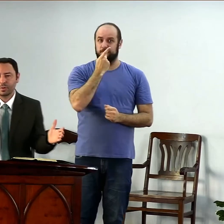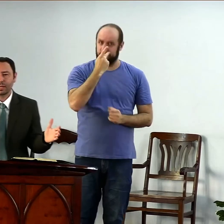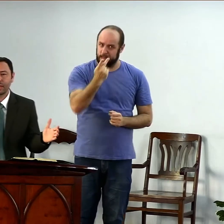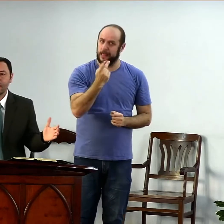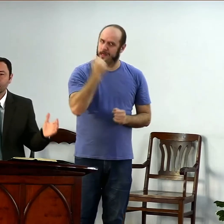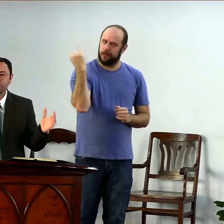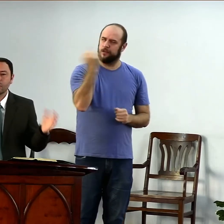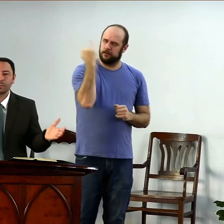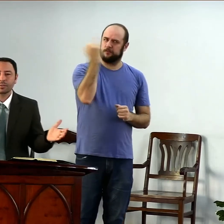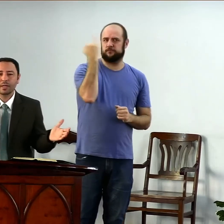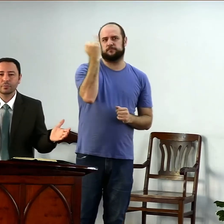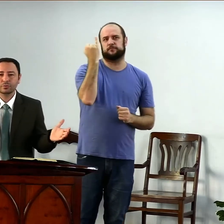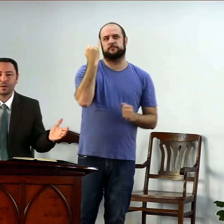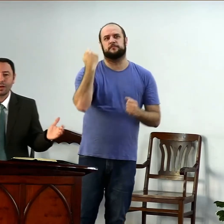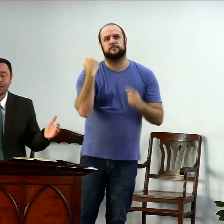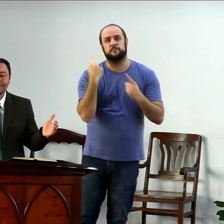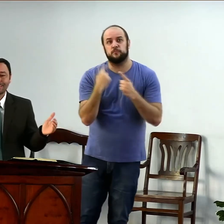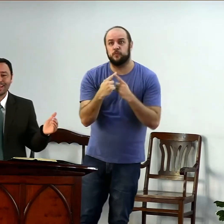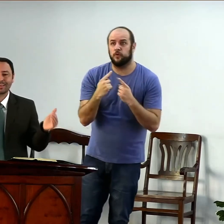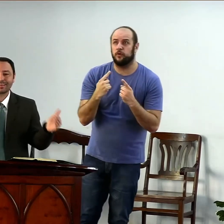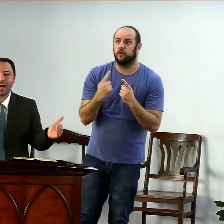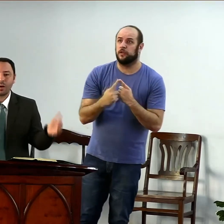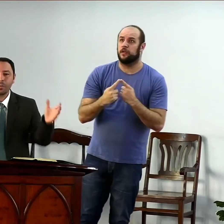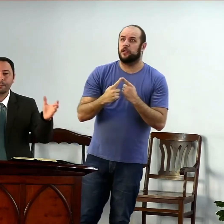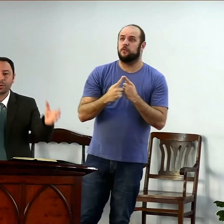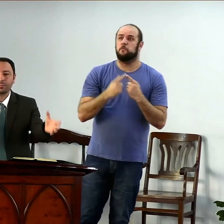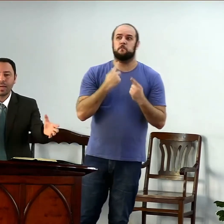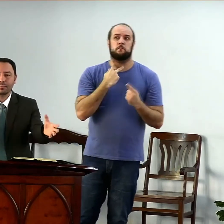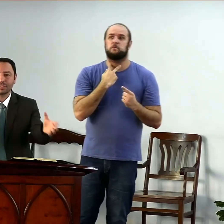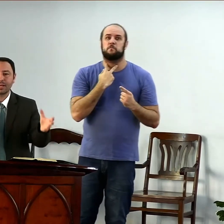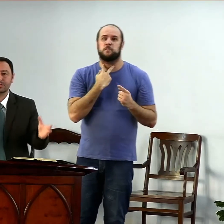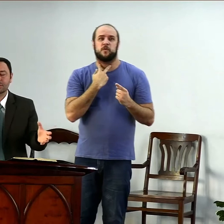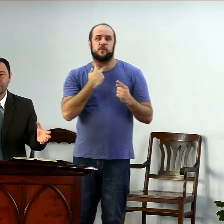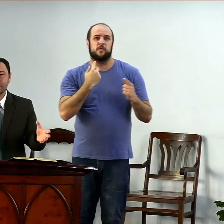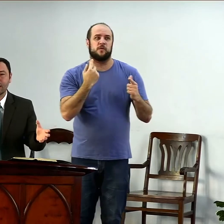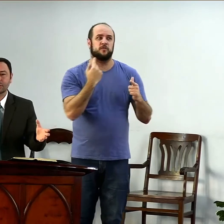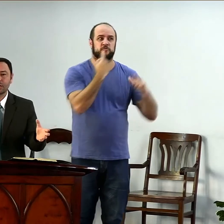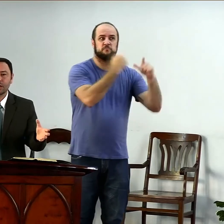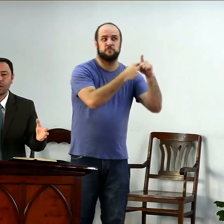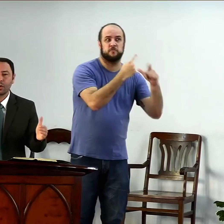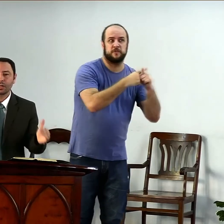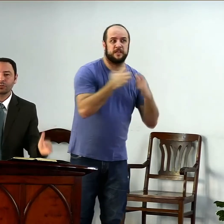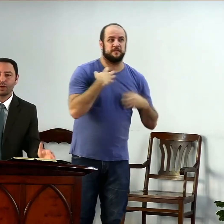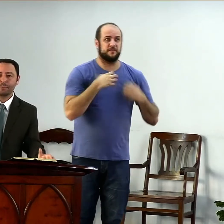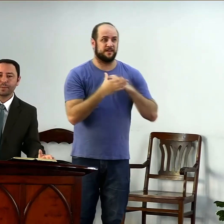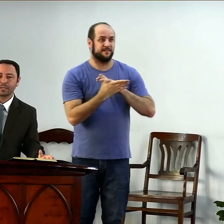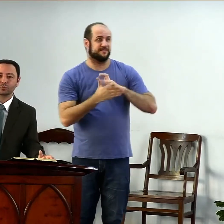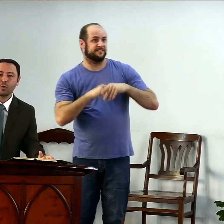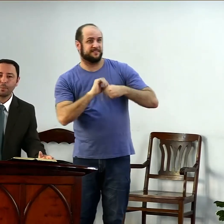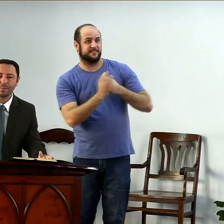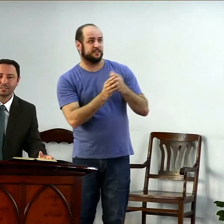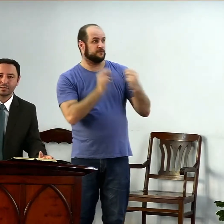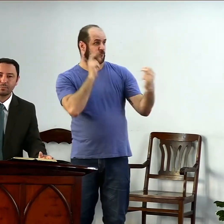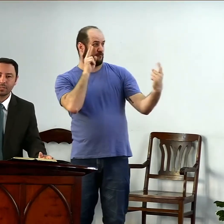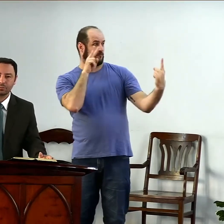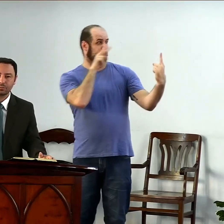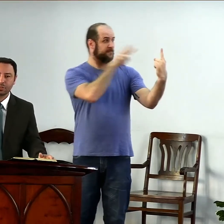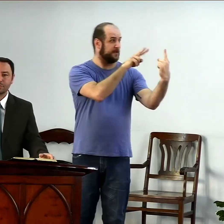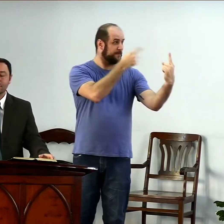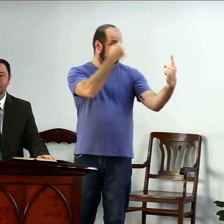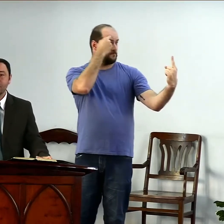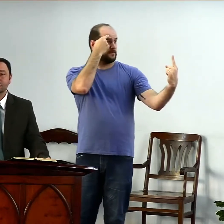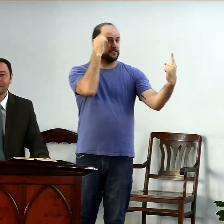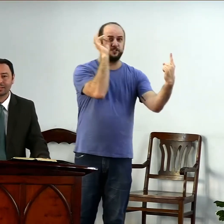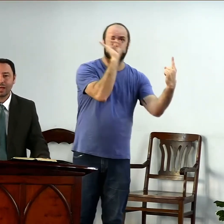queridos, porque nós não podemos tratar o problema da ansiedade olhando apenas o pensamento.